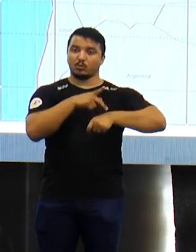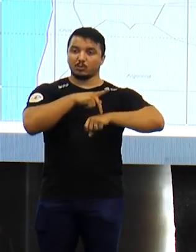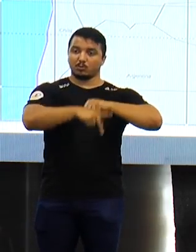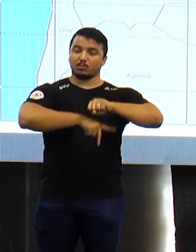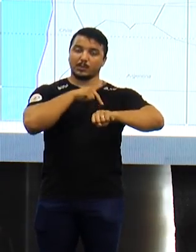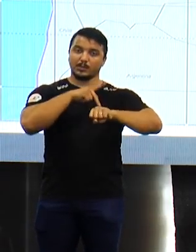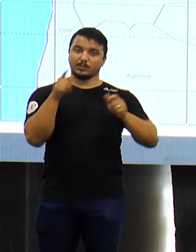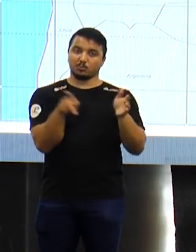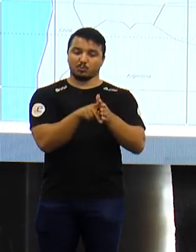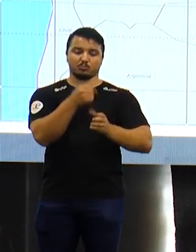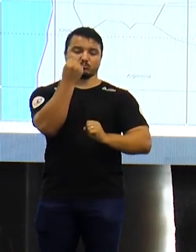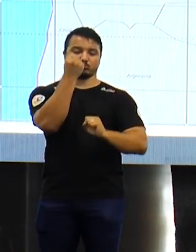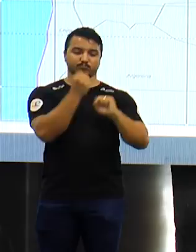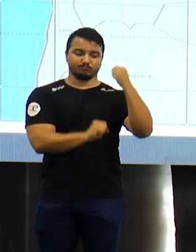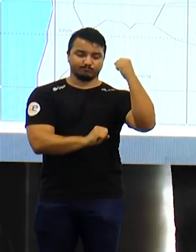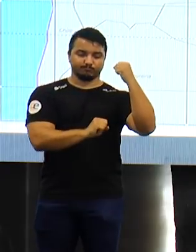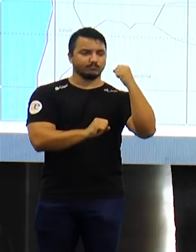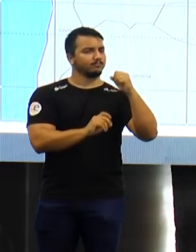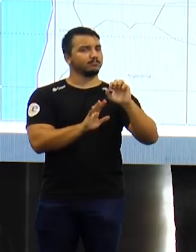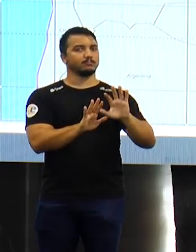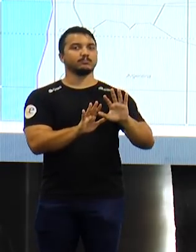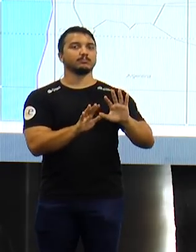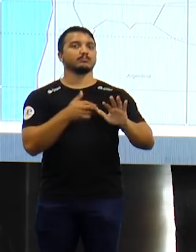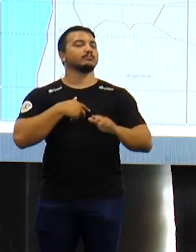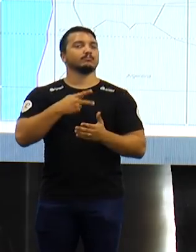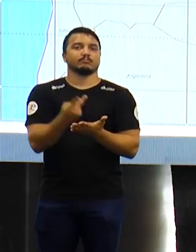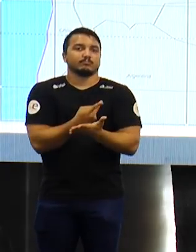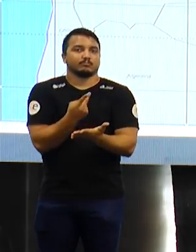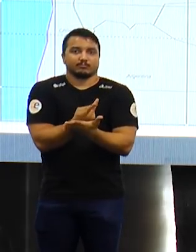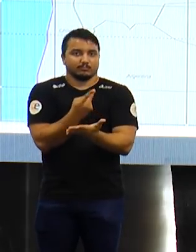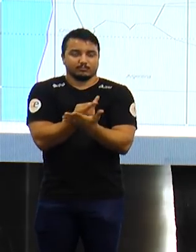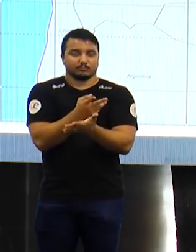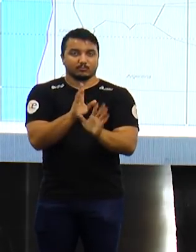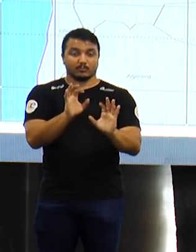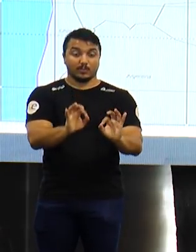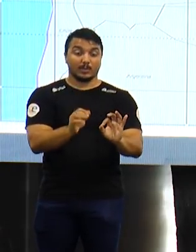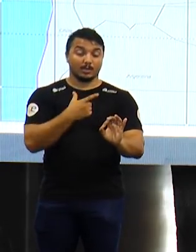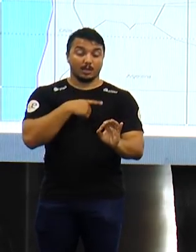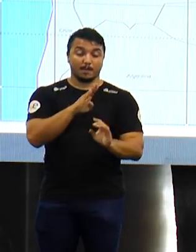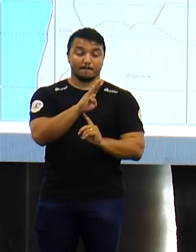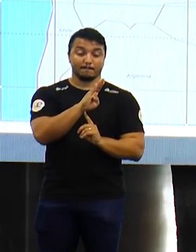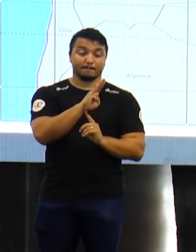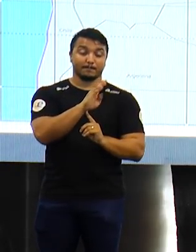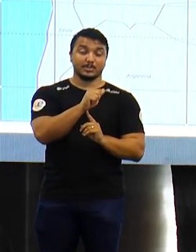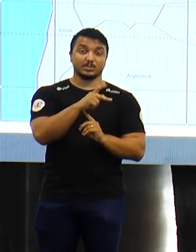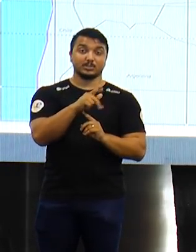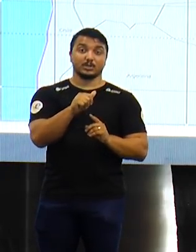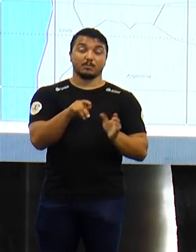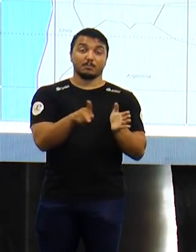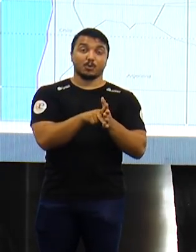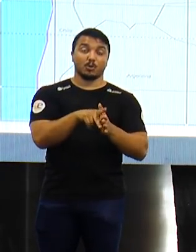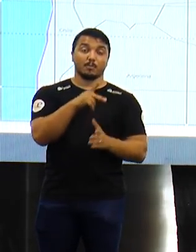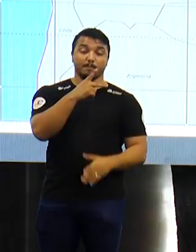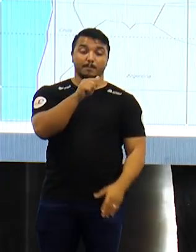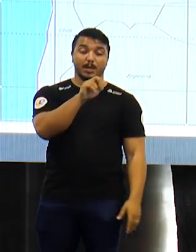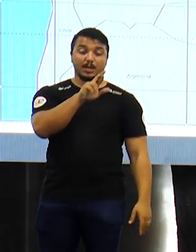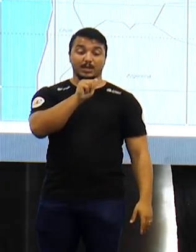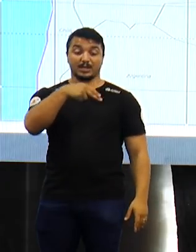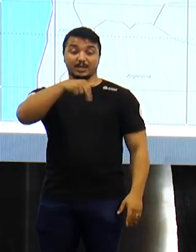que está a indústria. Opa, errou. A bacia do Paraná é a bacia de maior